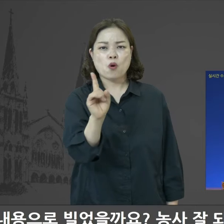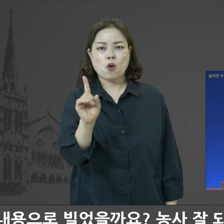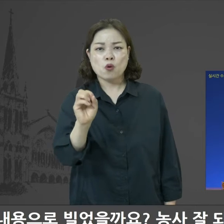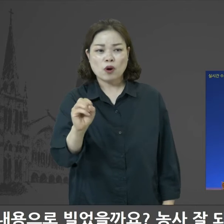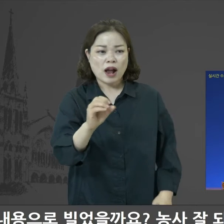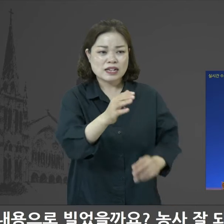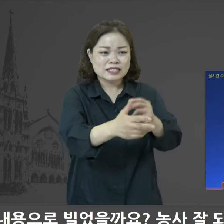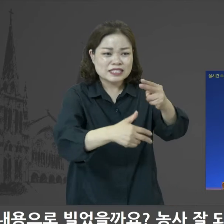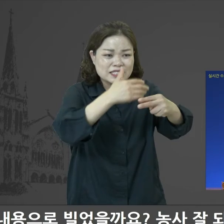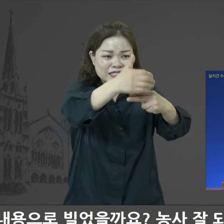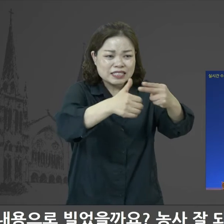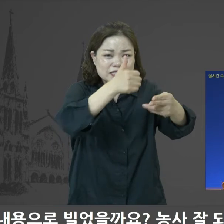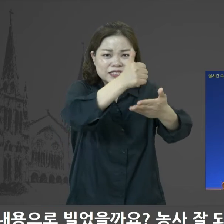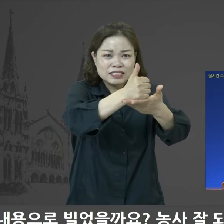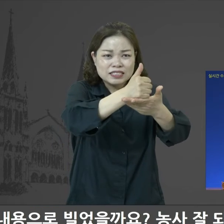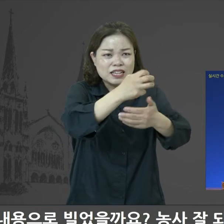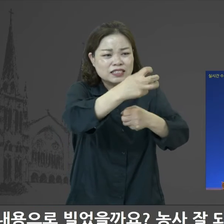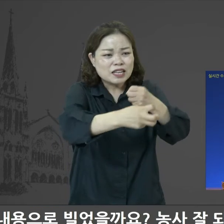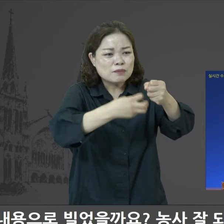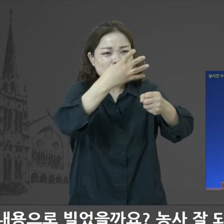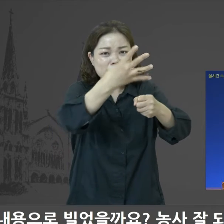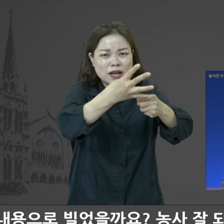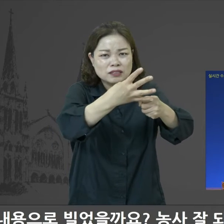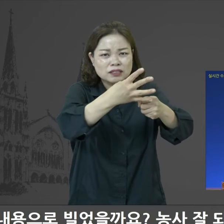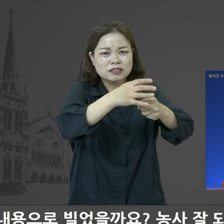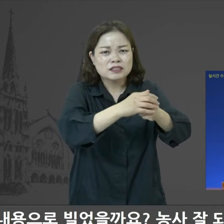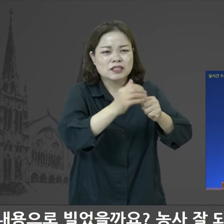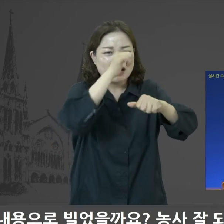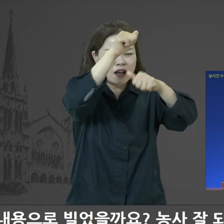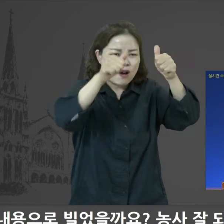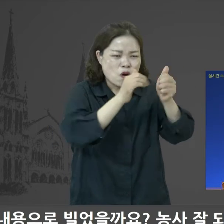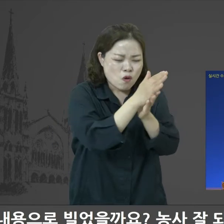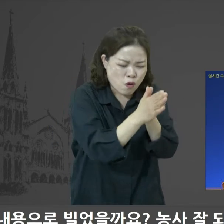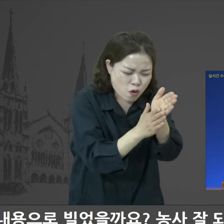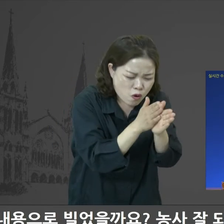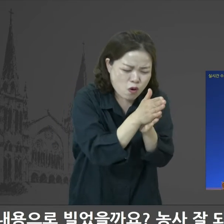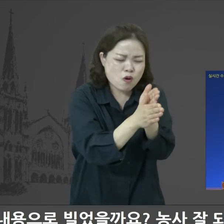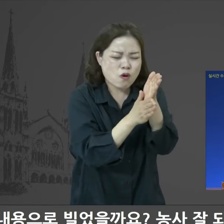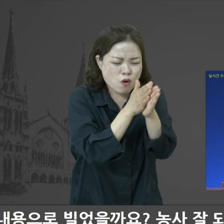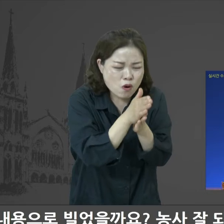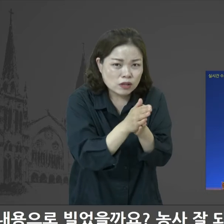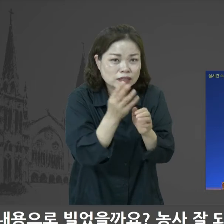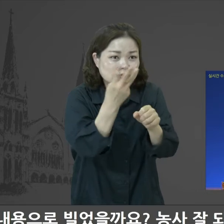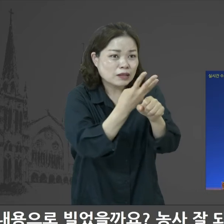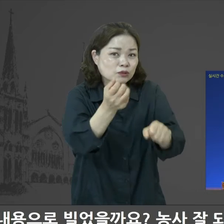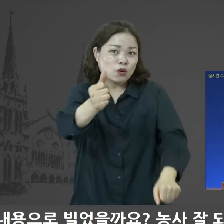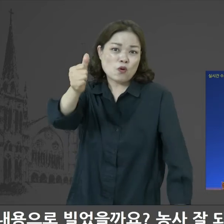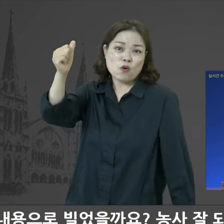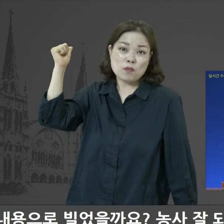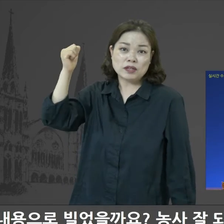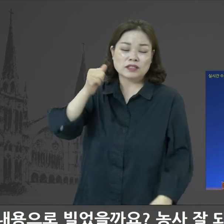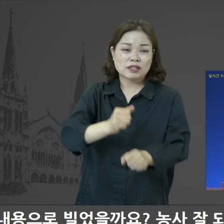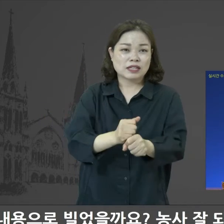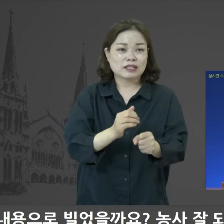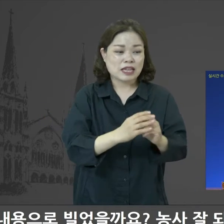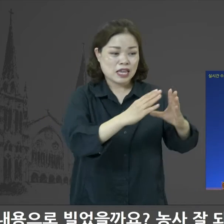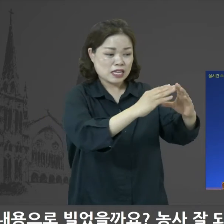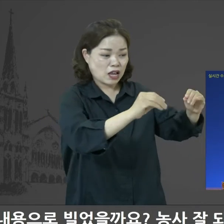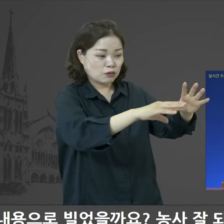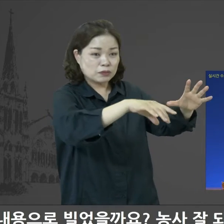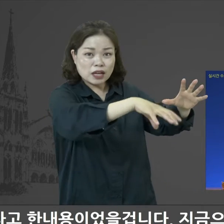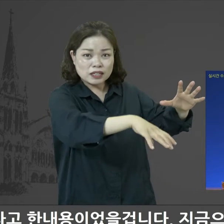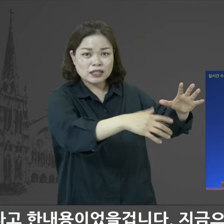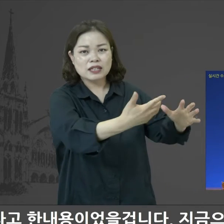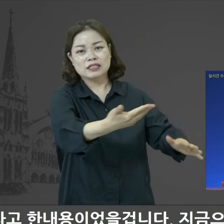지금으로부터 34년까지 강에 사는 용왕신을 숭배했으니 지금으로부터 3500년 전 그 거대한 애굽 땅에